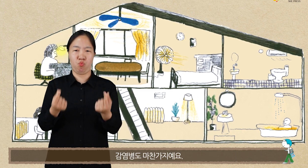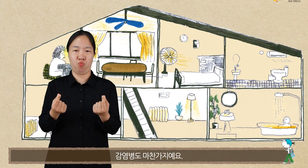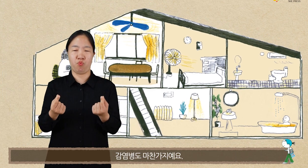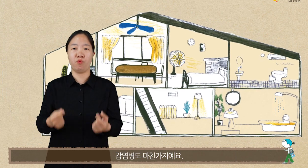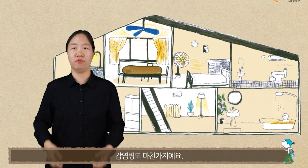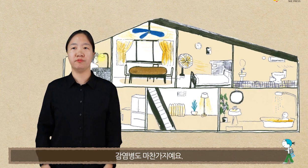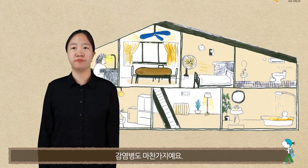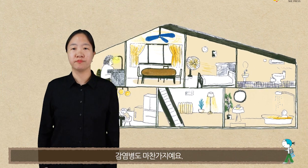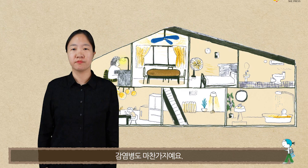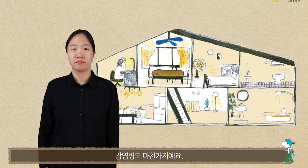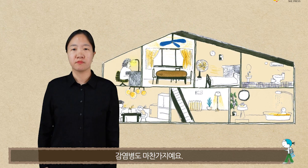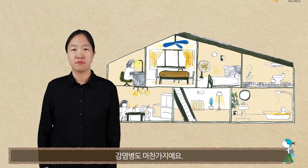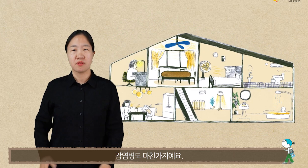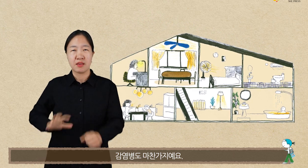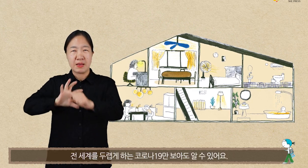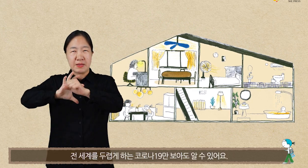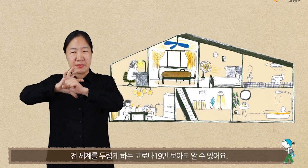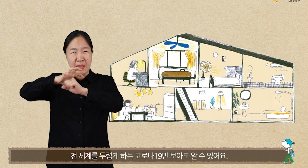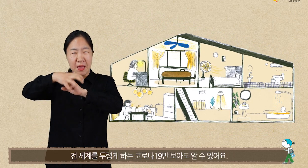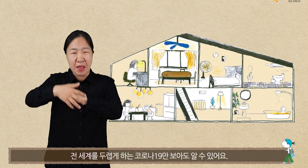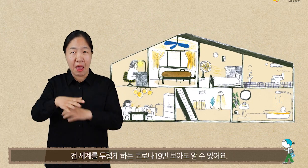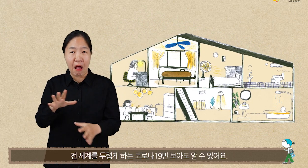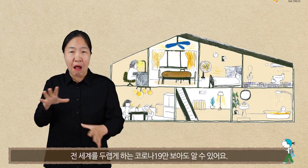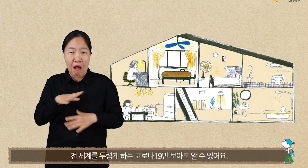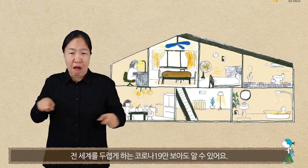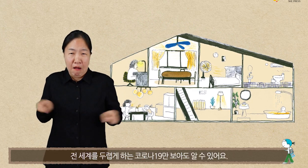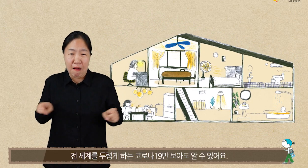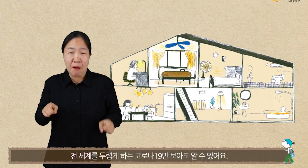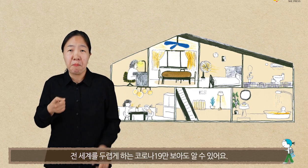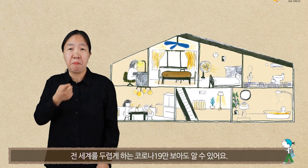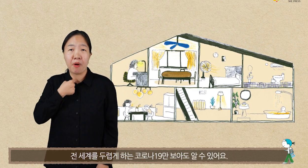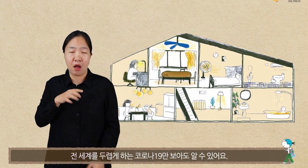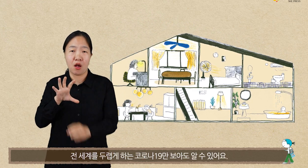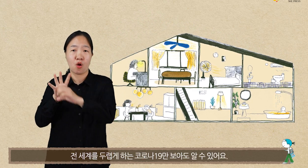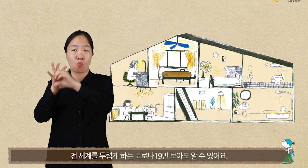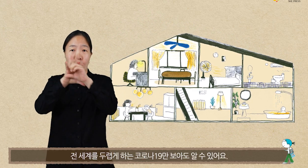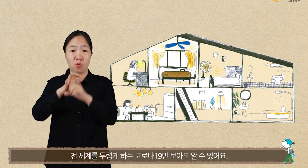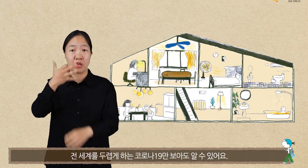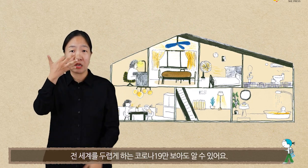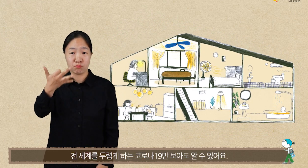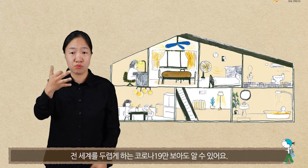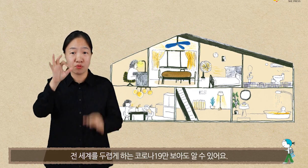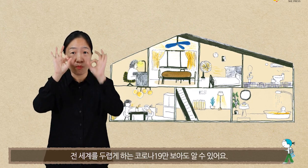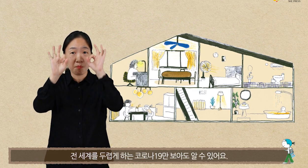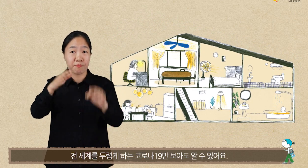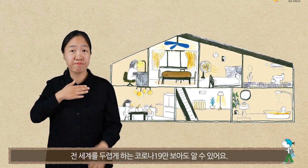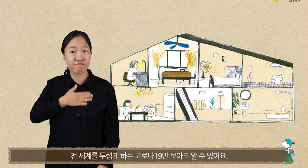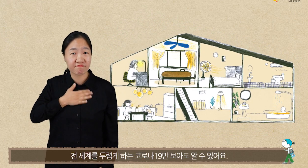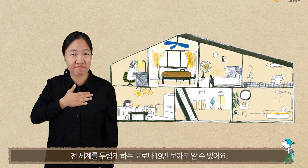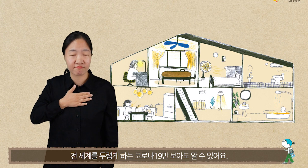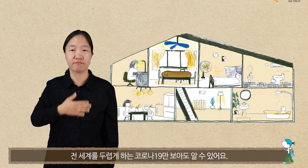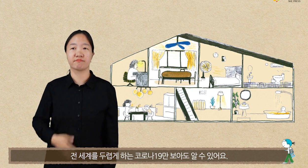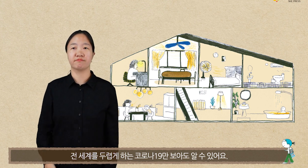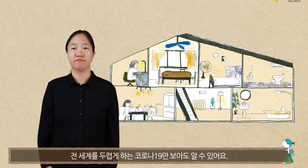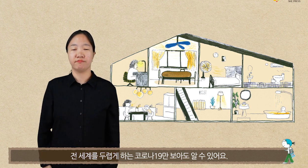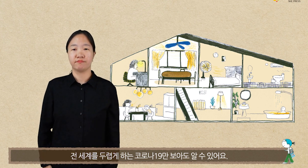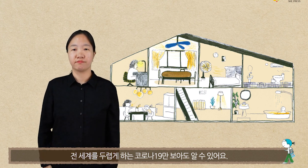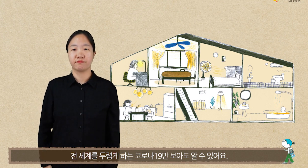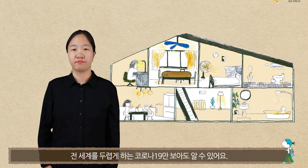감염병도 마찬가지예요. 전 세계를 두렵게 하는 코로나19만 보아도 알 수